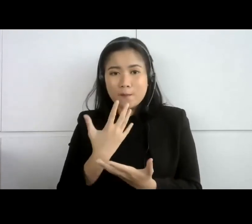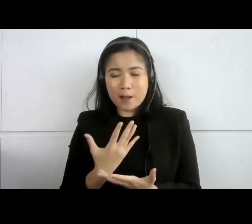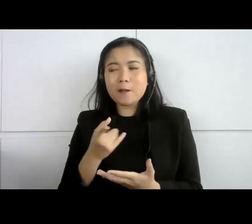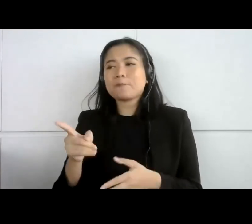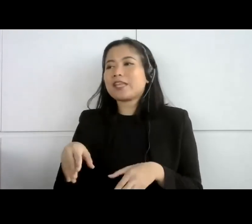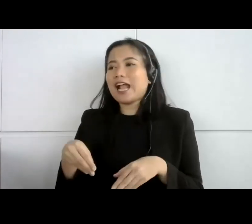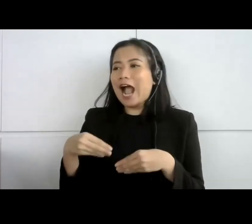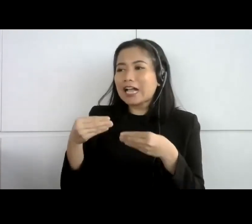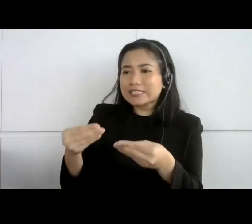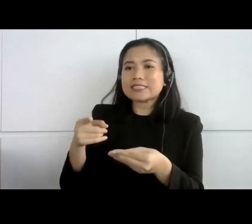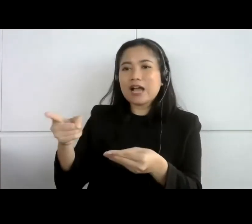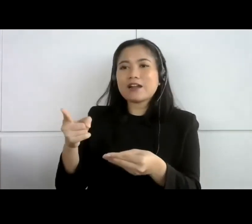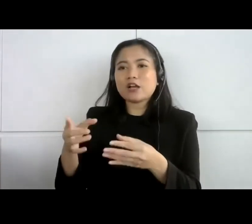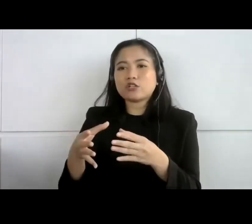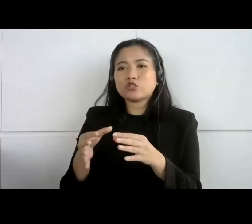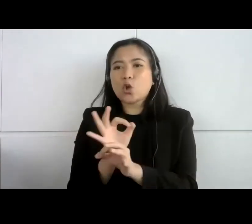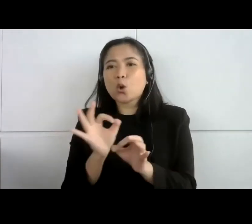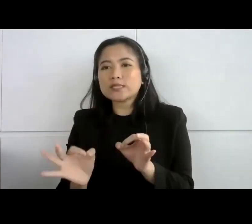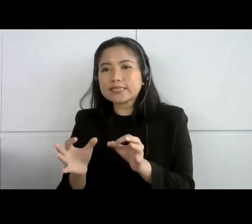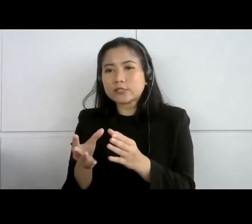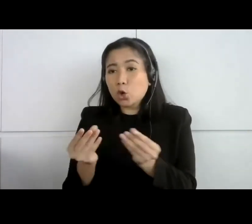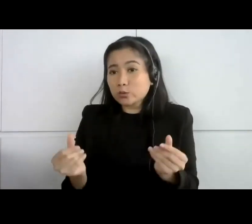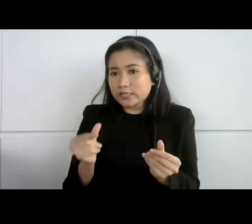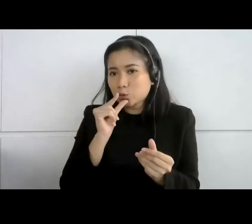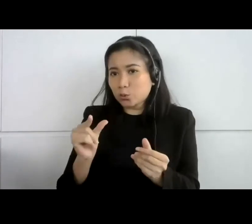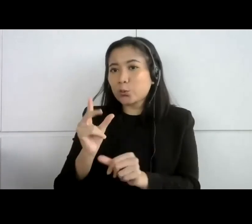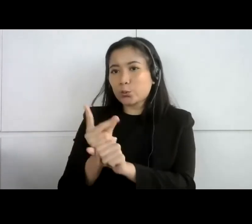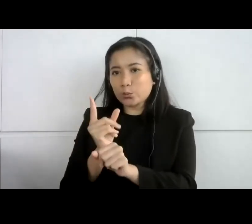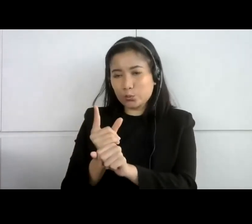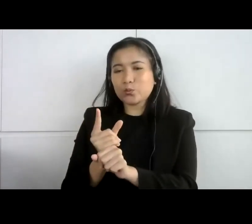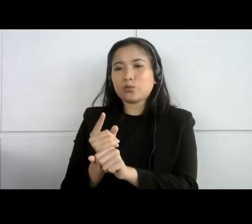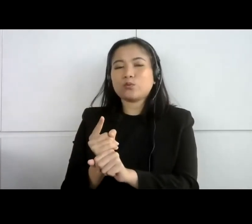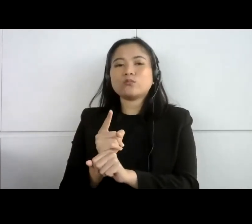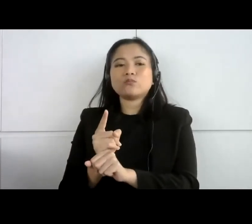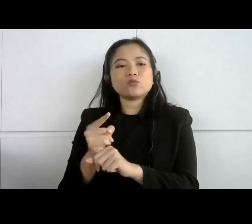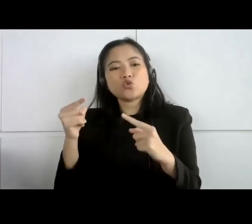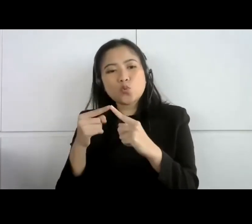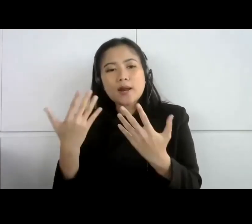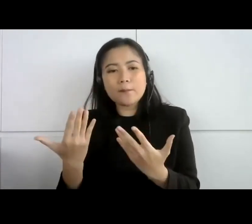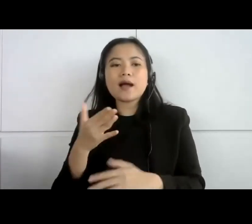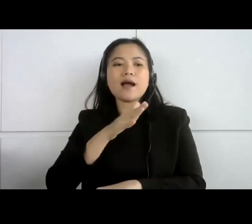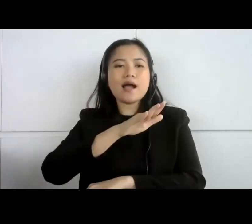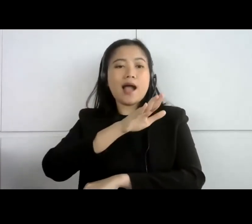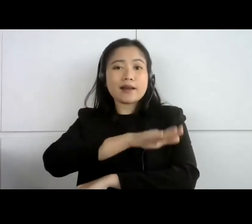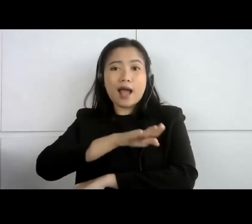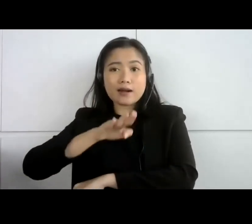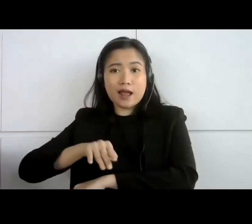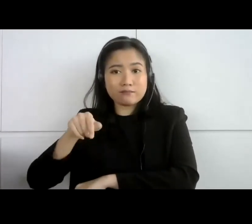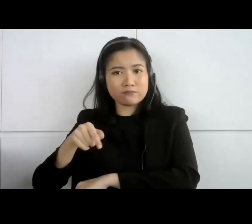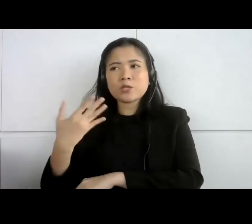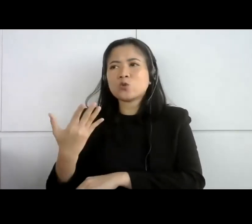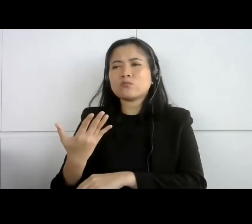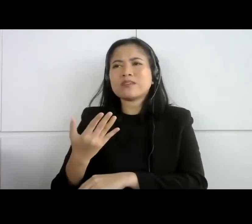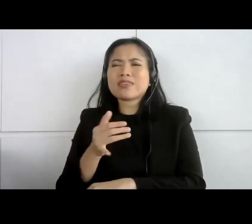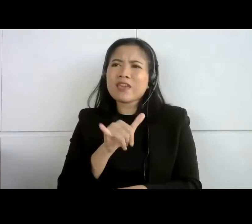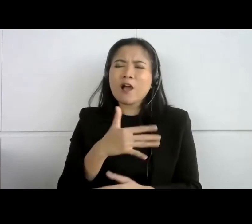memberikan solusi kepada guru-guru ya, supaya anak-anak kita betul pasti berbeda